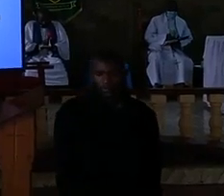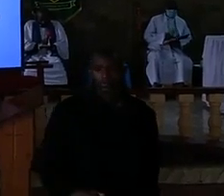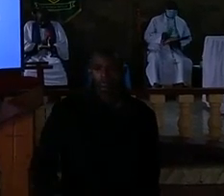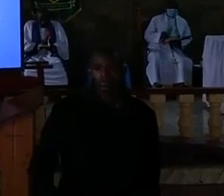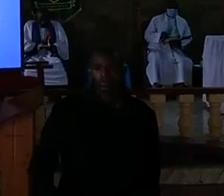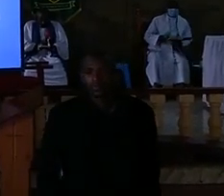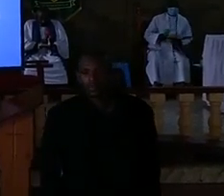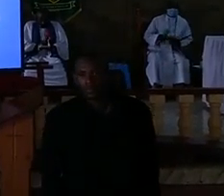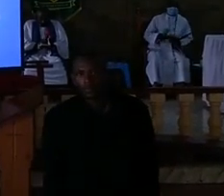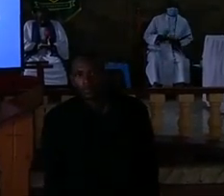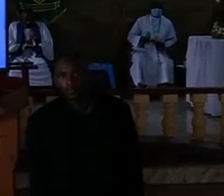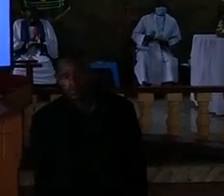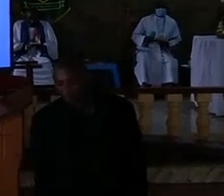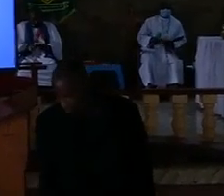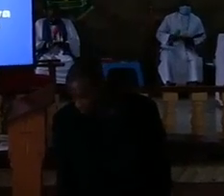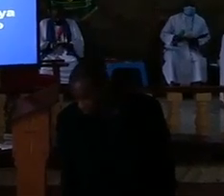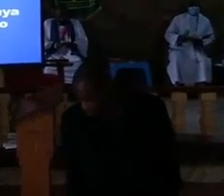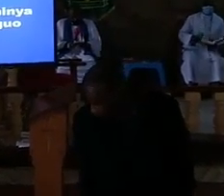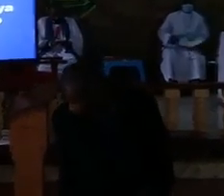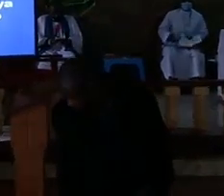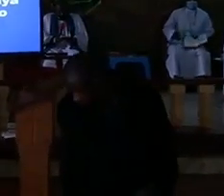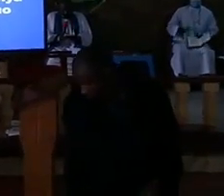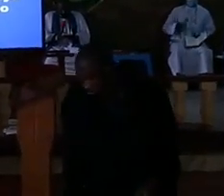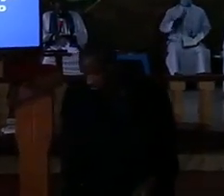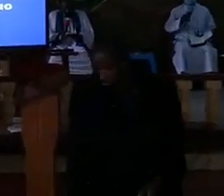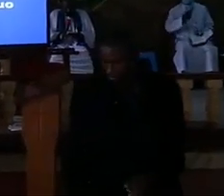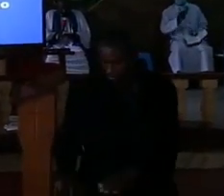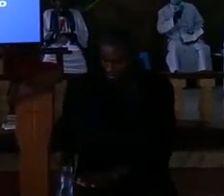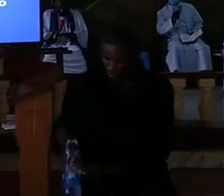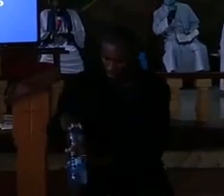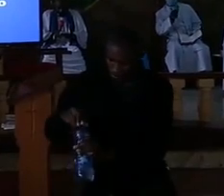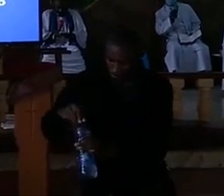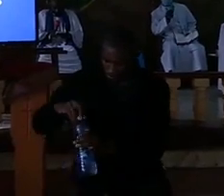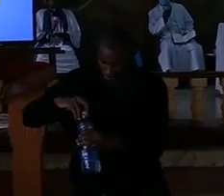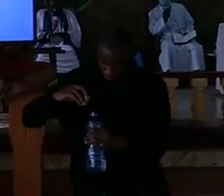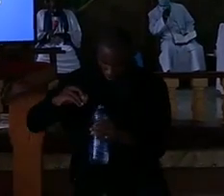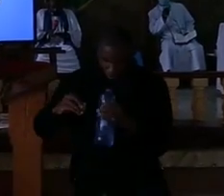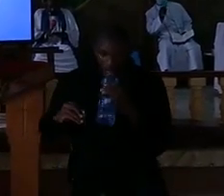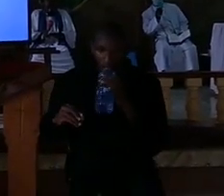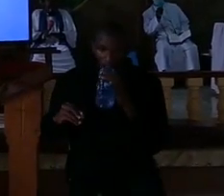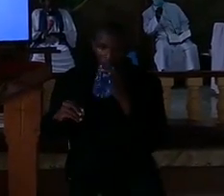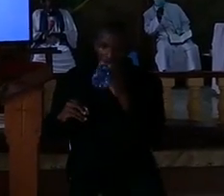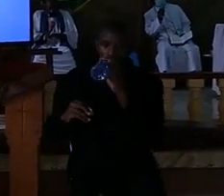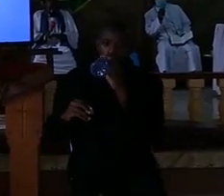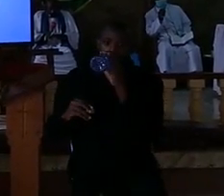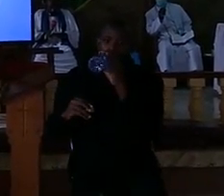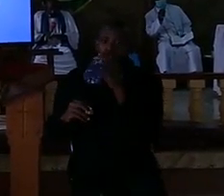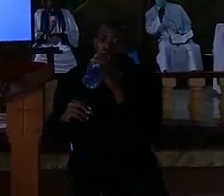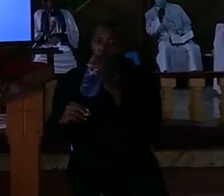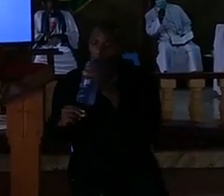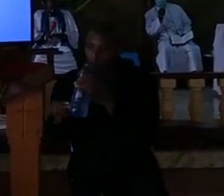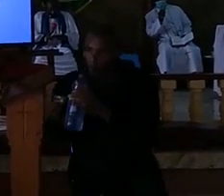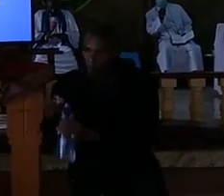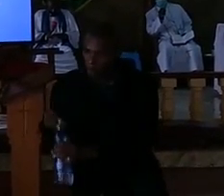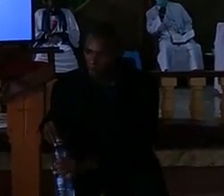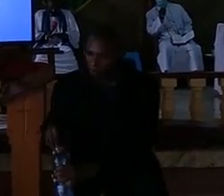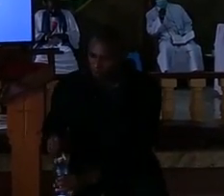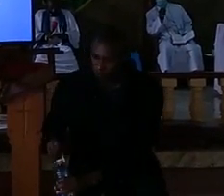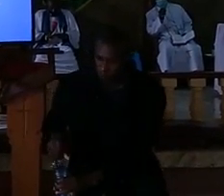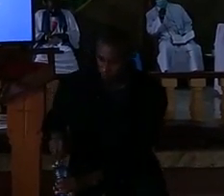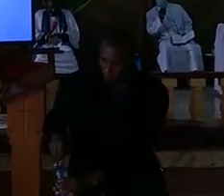agatato idawi towa tene na tene obi waku o thene o inainaga niondo wa inya waku munene no niondo